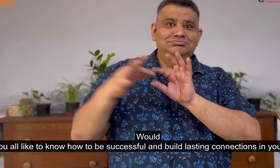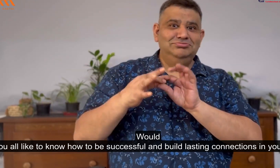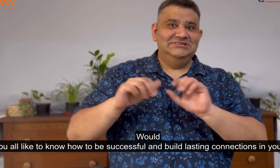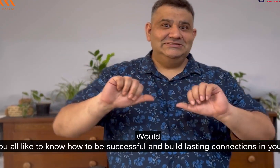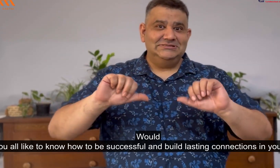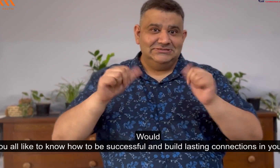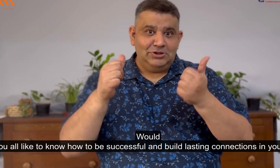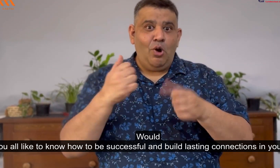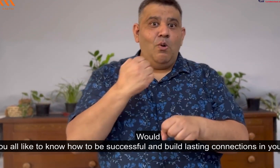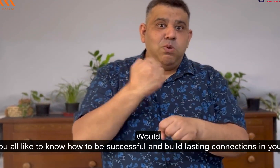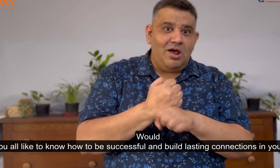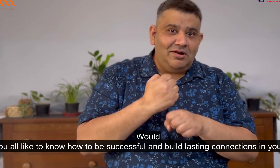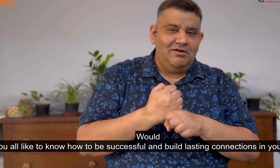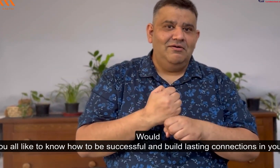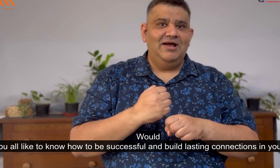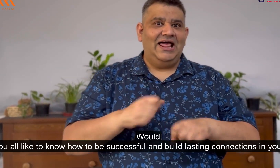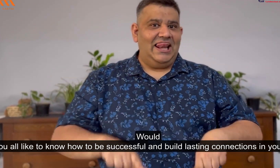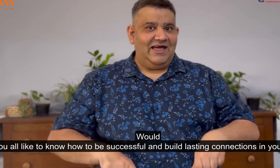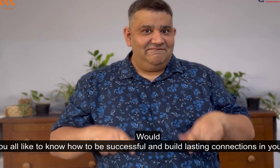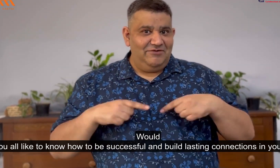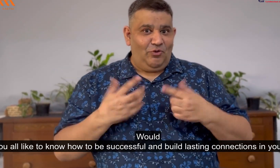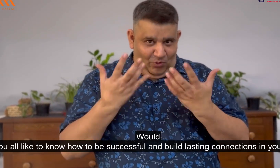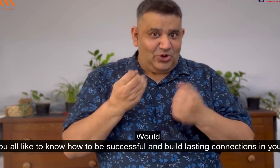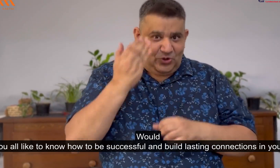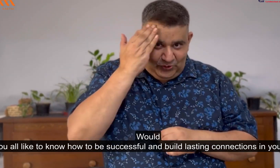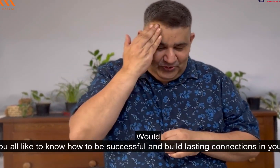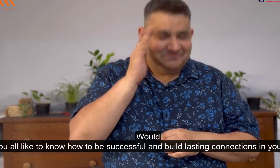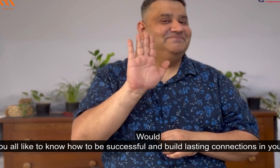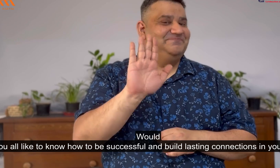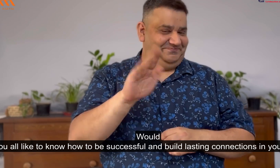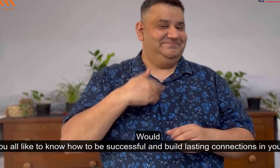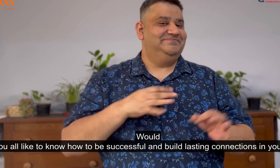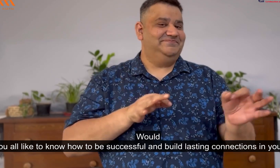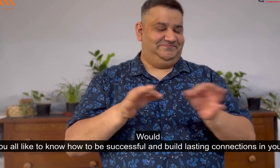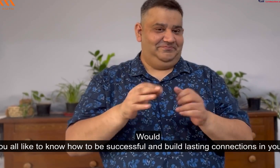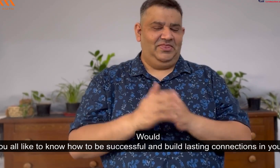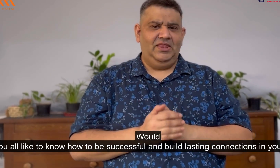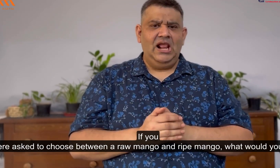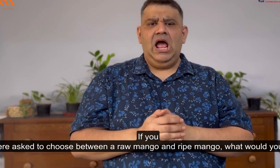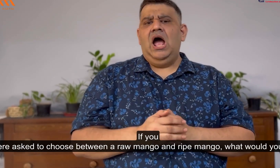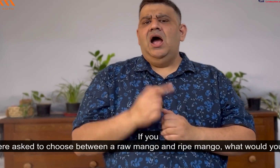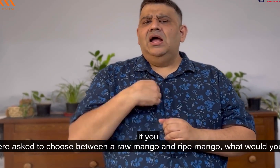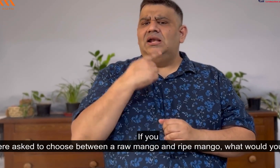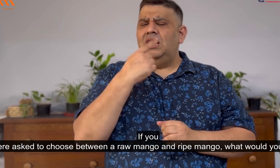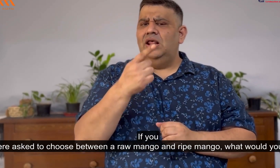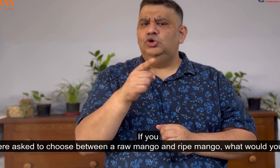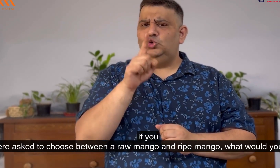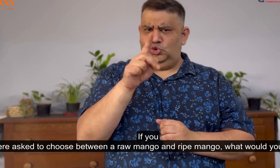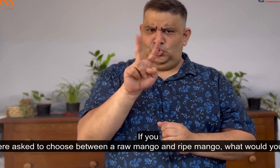क्या आप सभी जानना चाहेंगे कि सफल कैसे बने और अपने जीवन में स्थायी संबंध कैसे बनाएं?